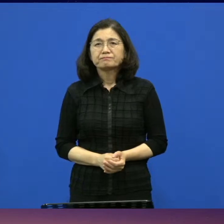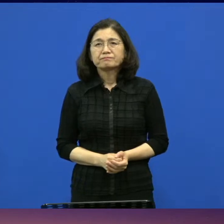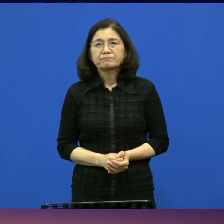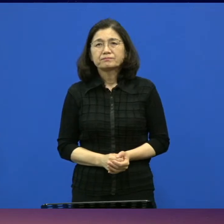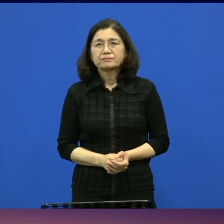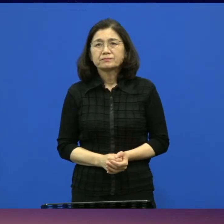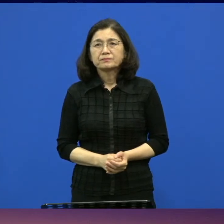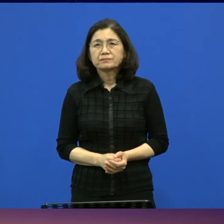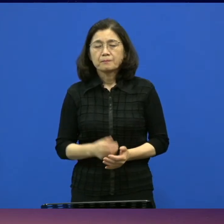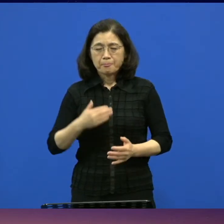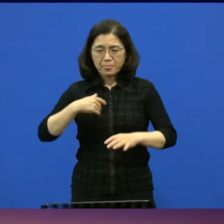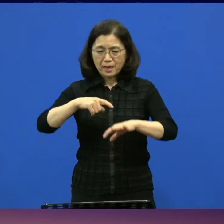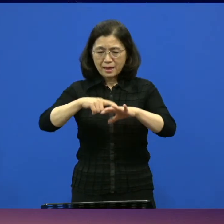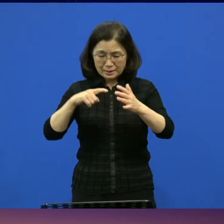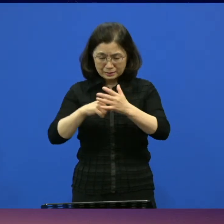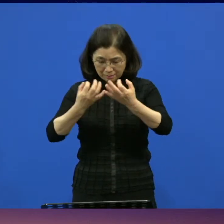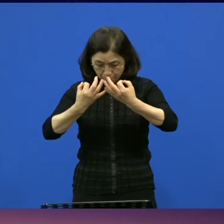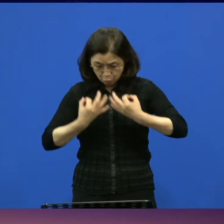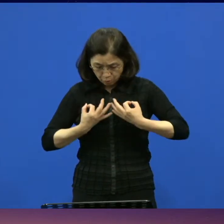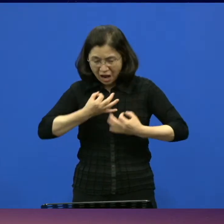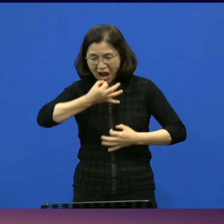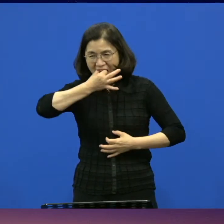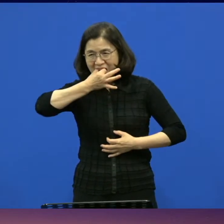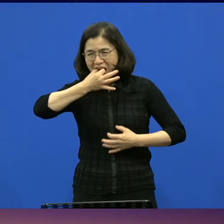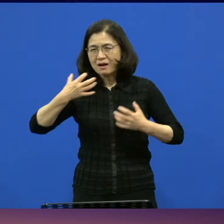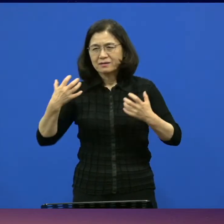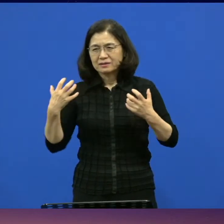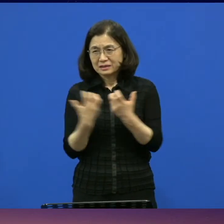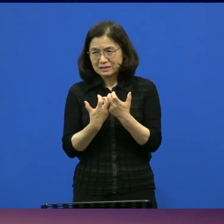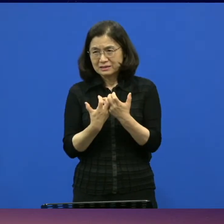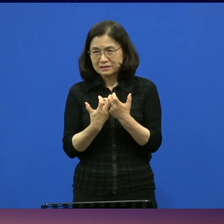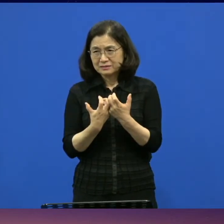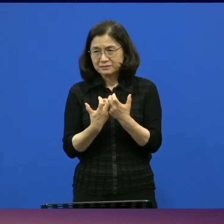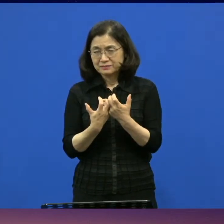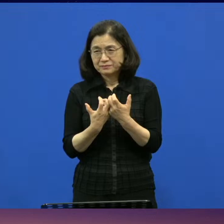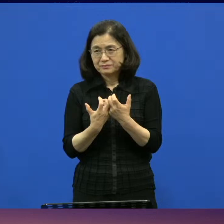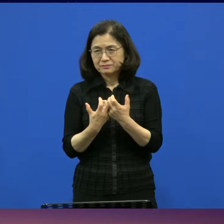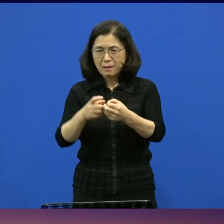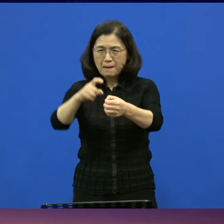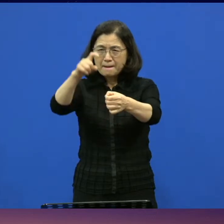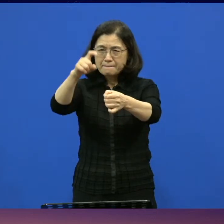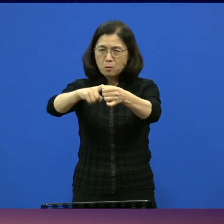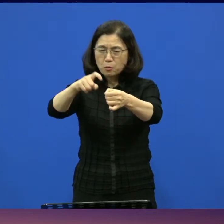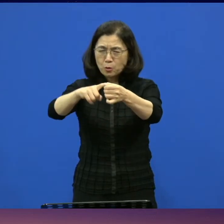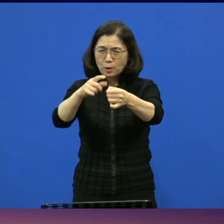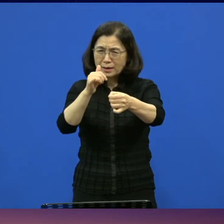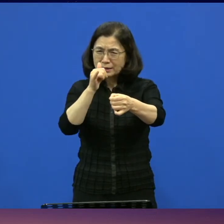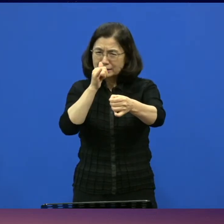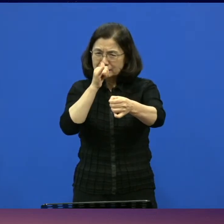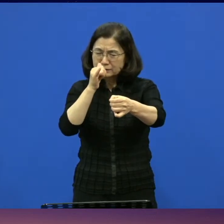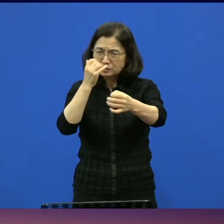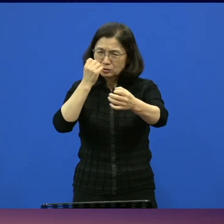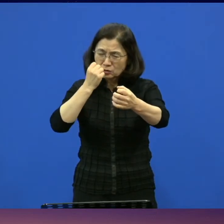그리고 우리 안에는 욕망이 많고 그런 어떤 목표를 추구하지만 쉽게 우리는